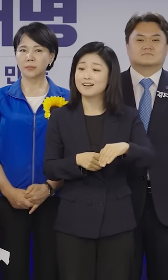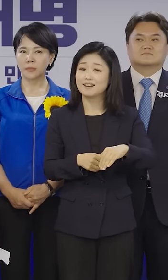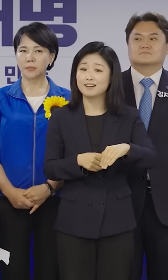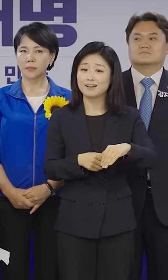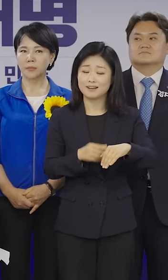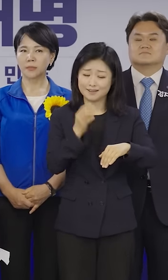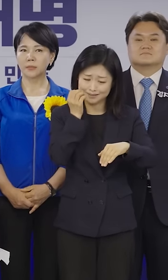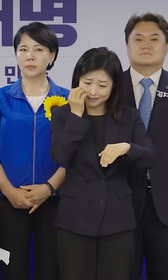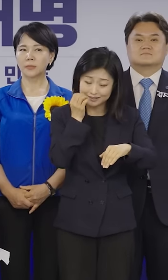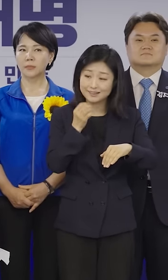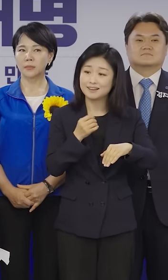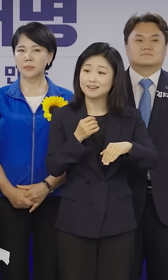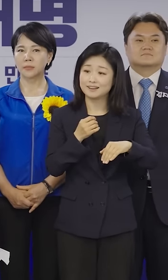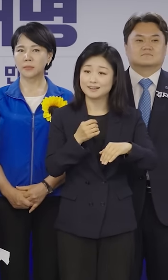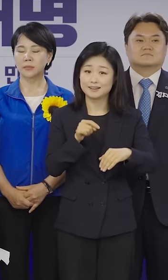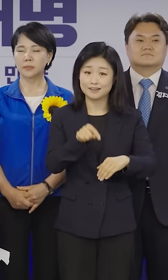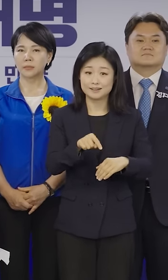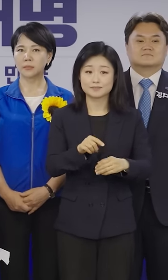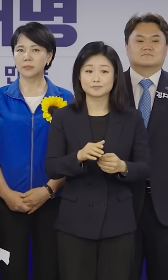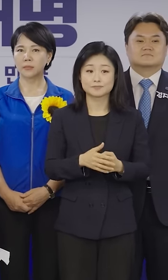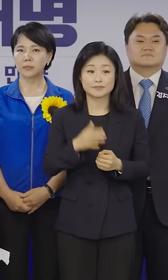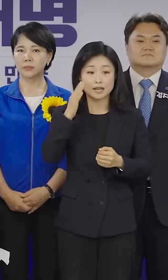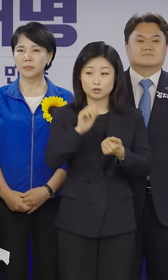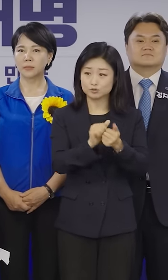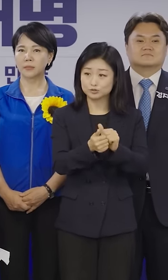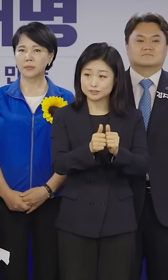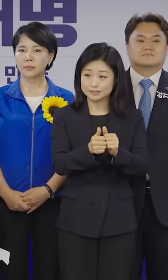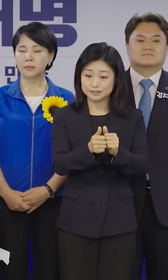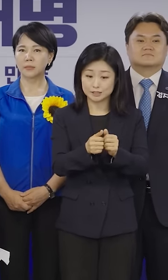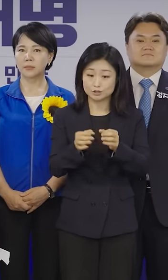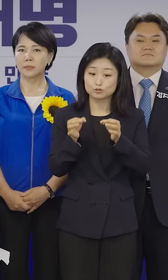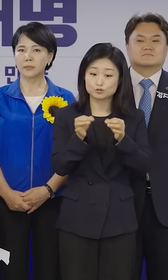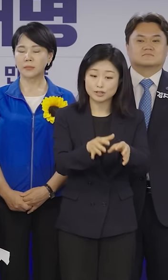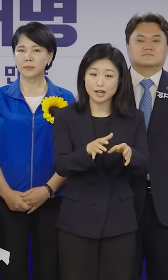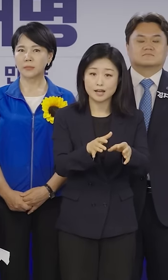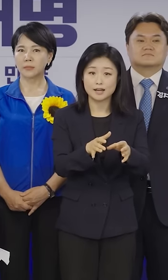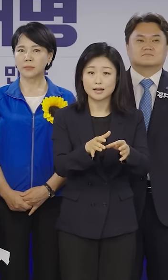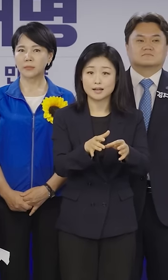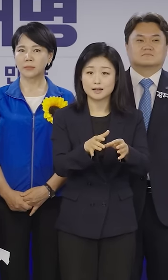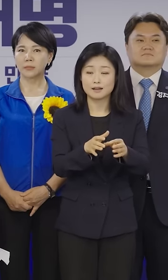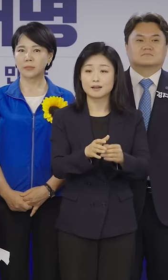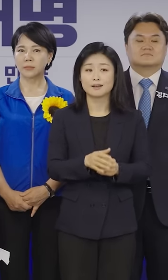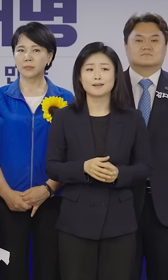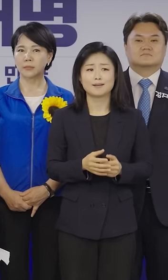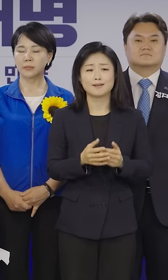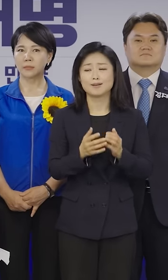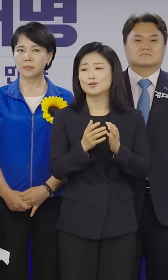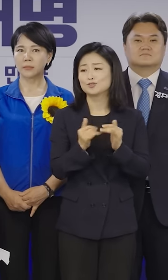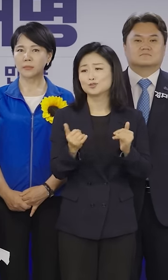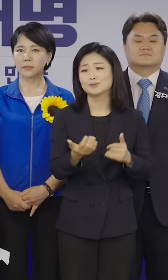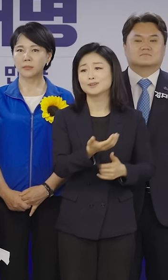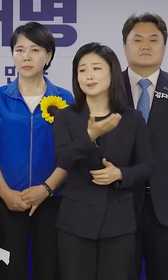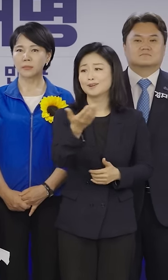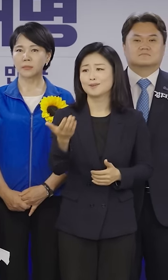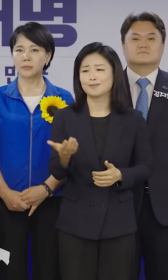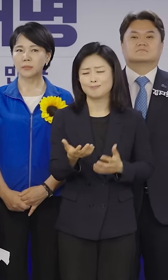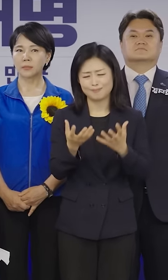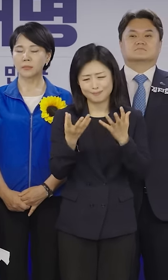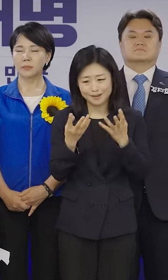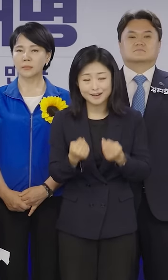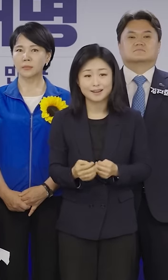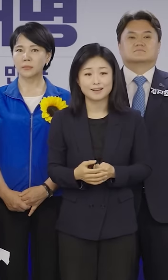있습니다. 저는 대한민국 주식시장에 투자하시는 정말 그 많은 우리